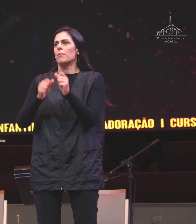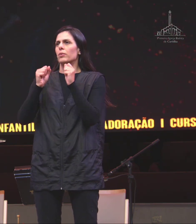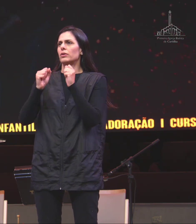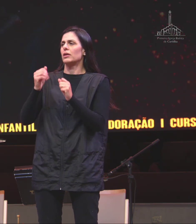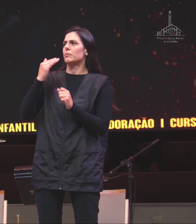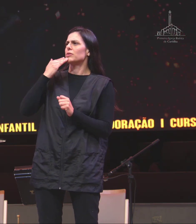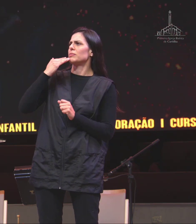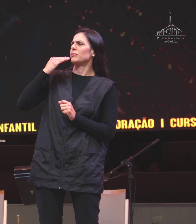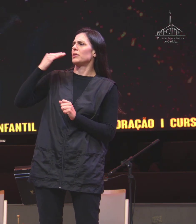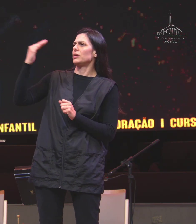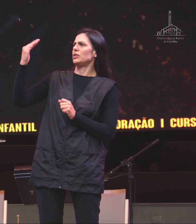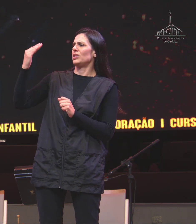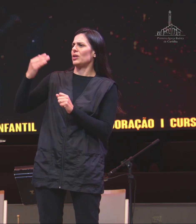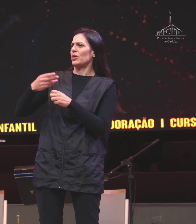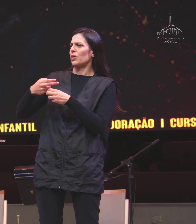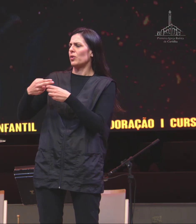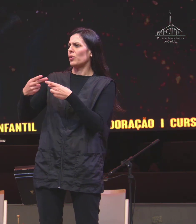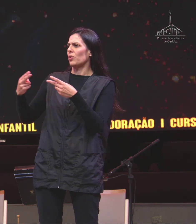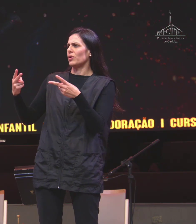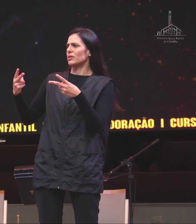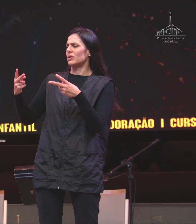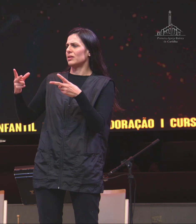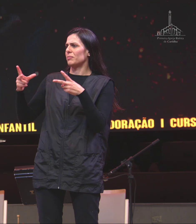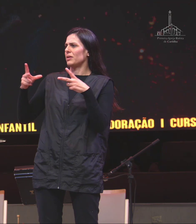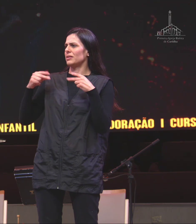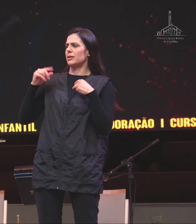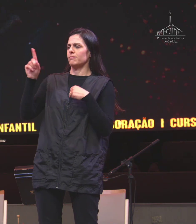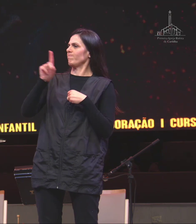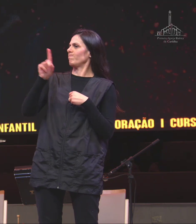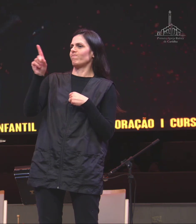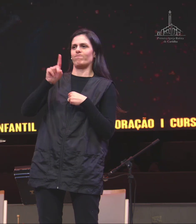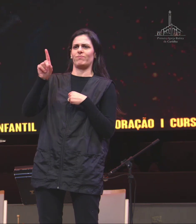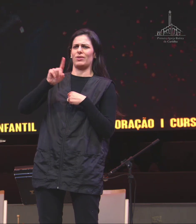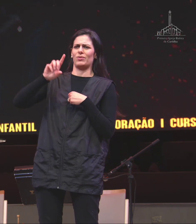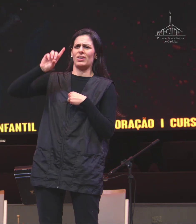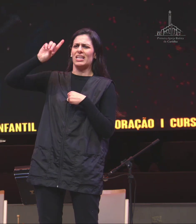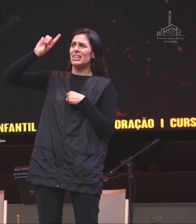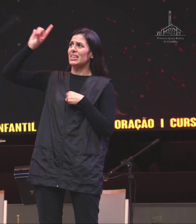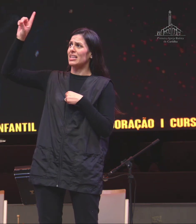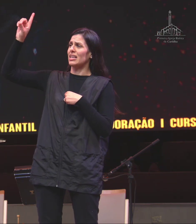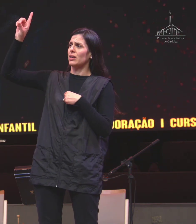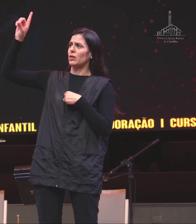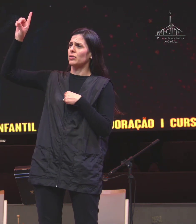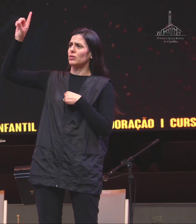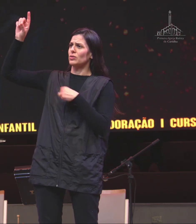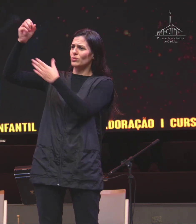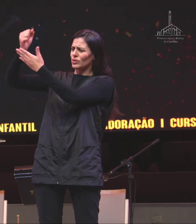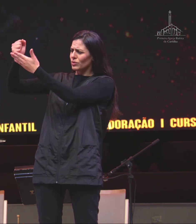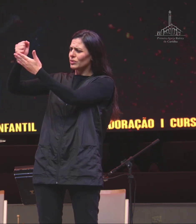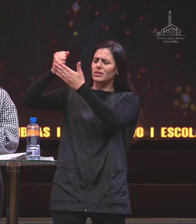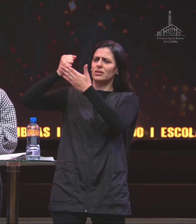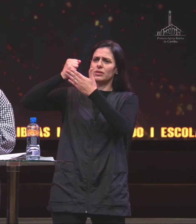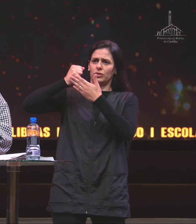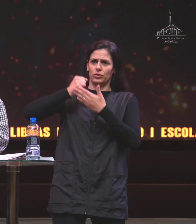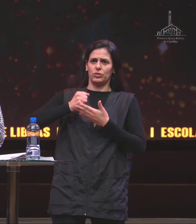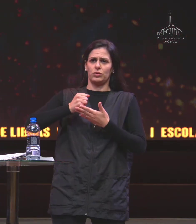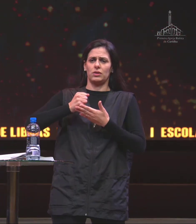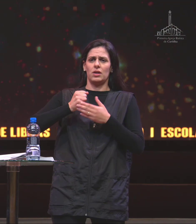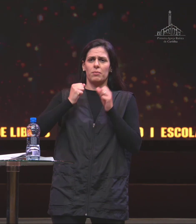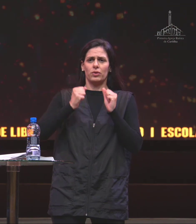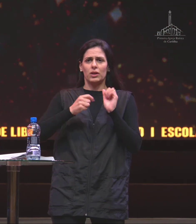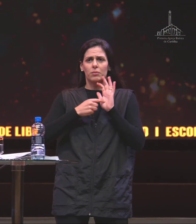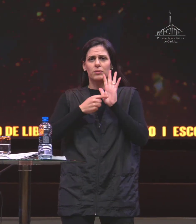Mas eu achava o máximo, gente, as pessoas que sabiam das coisas. Quando tinha uma rodinha assim, começava a citar os livros e eu não sabia, eu ficava desesperada. Eu falava, meu